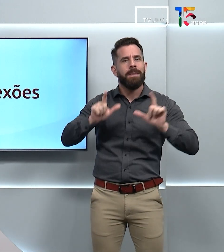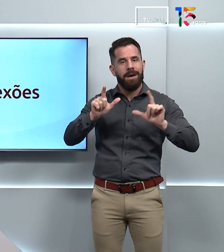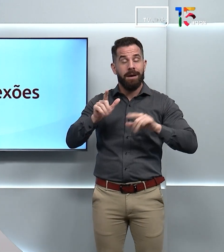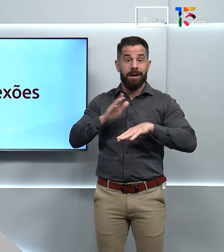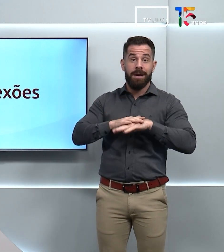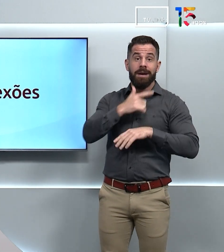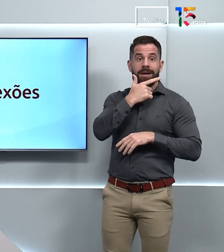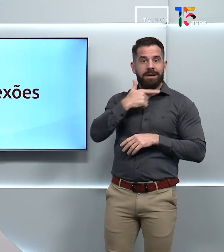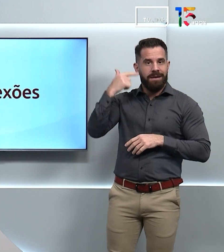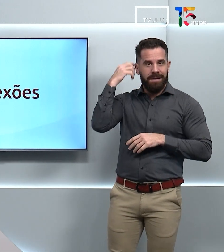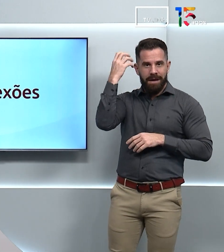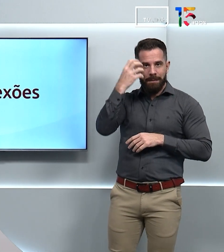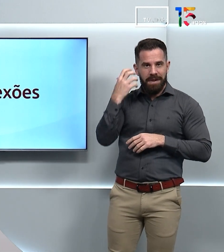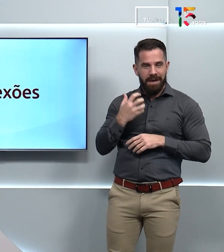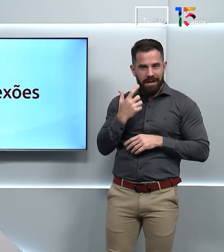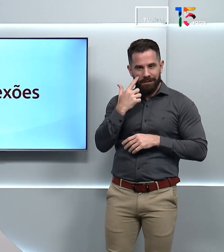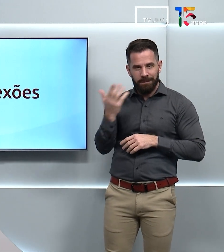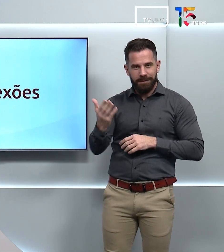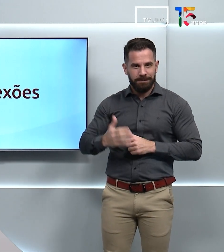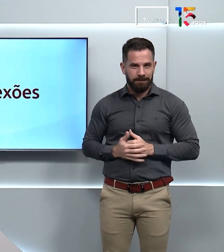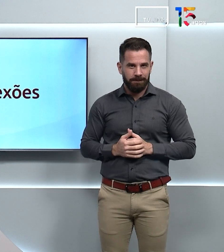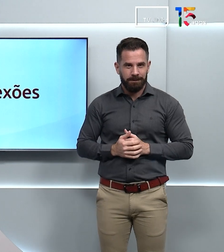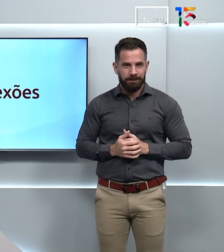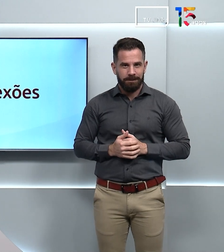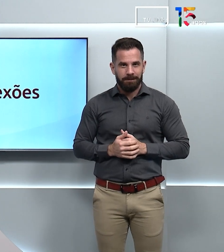professora Gabriela Marques.